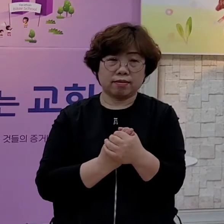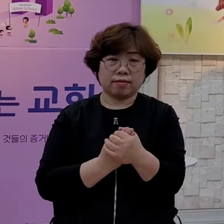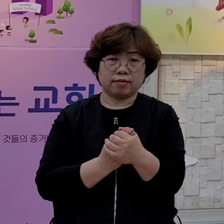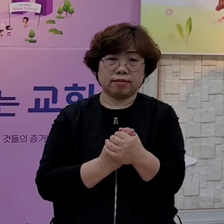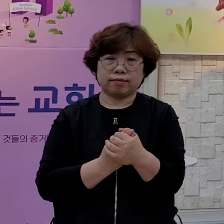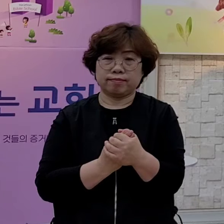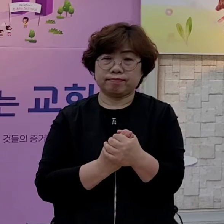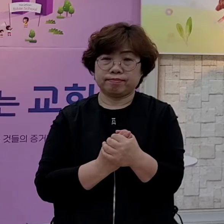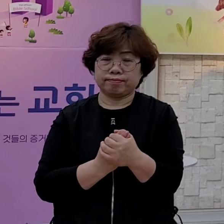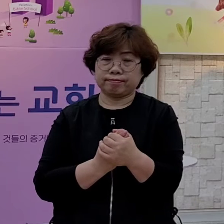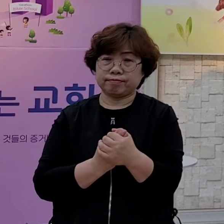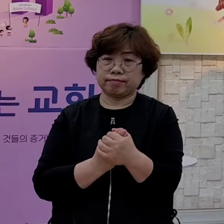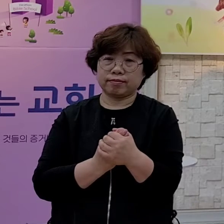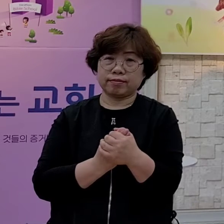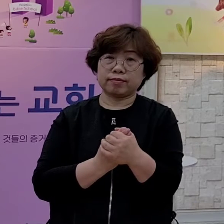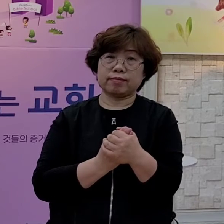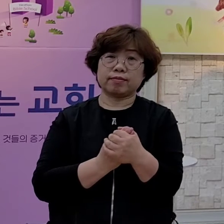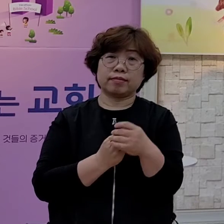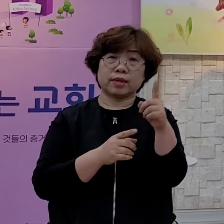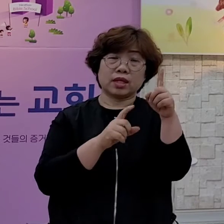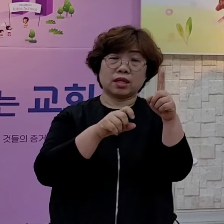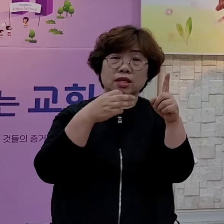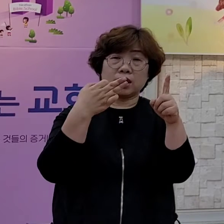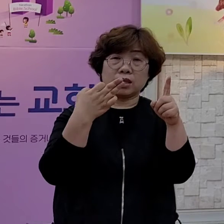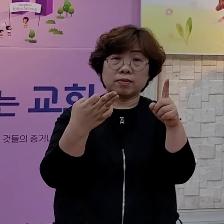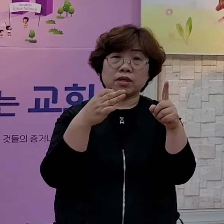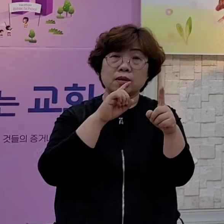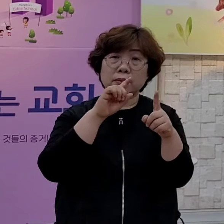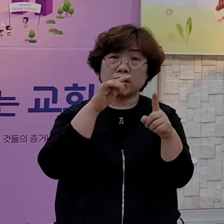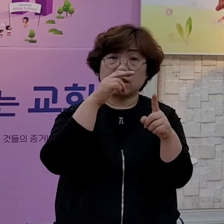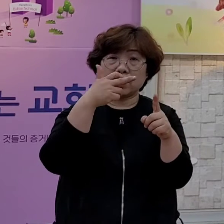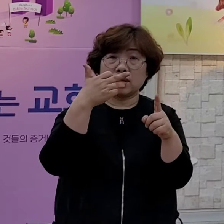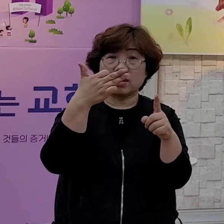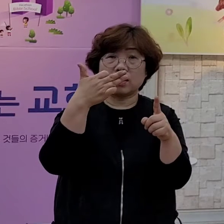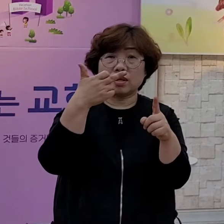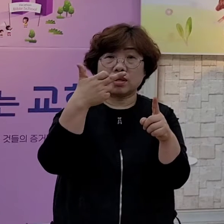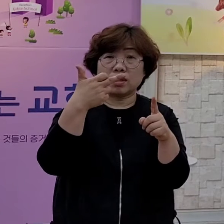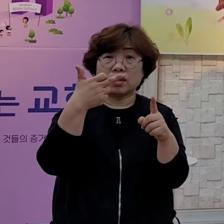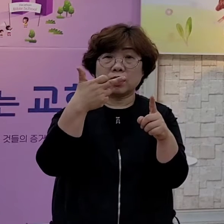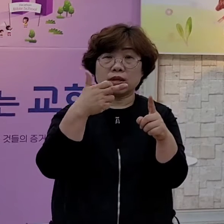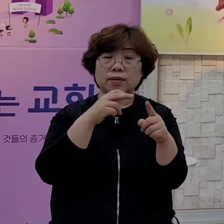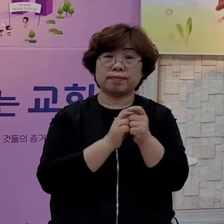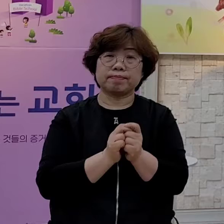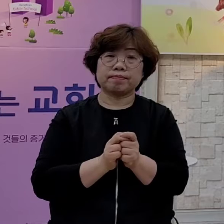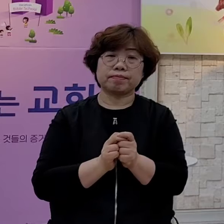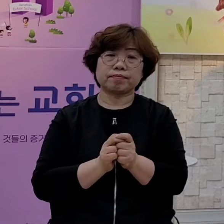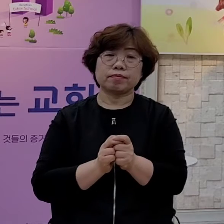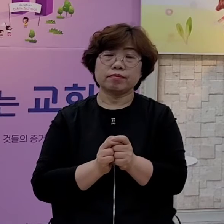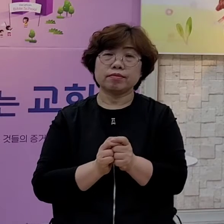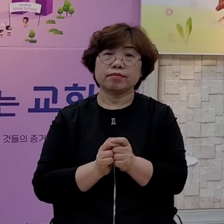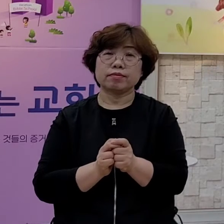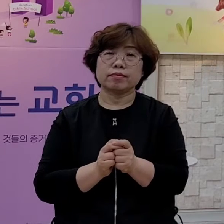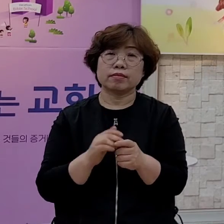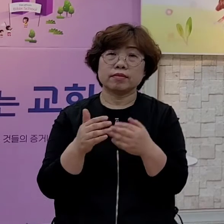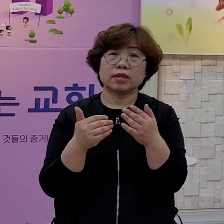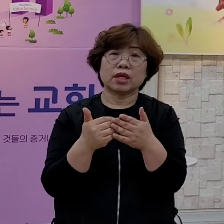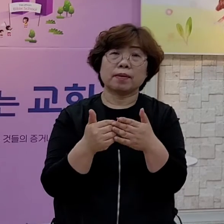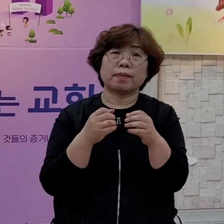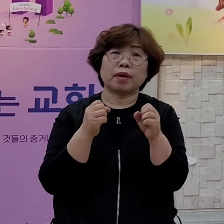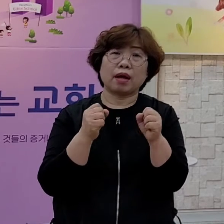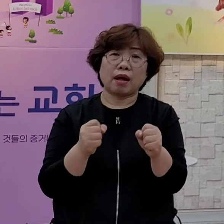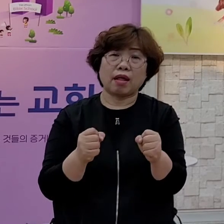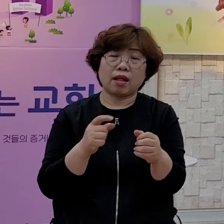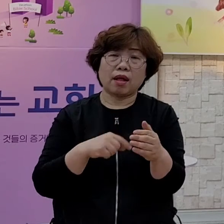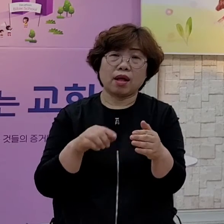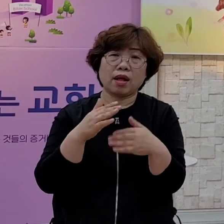주고 있습니다. 자, 17절에 그 말씀이 나오는데 유혹을 이기기 위해서는 하나님 안에 거해야